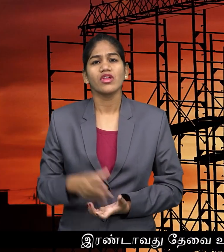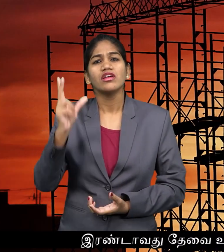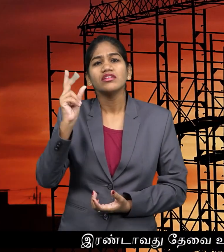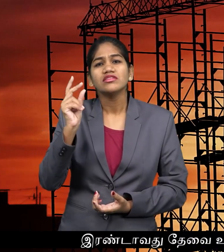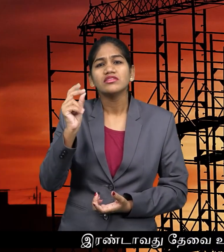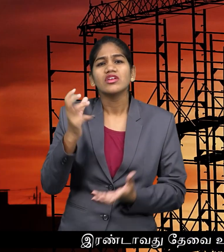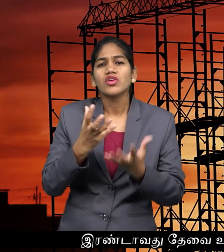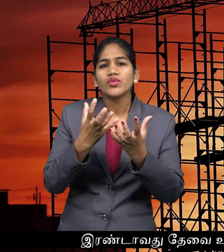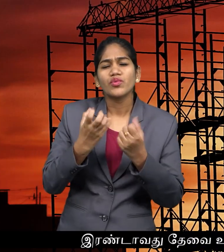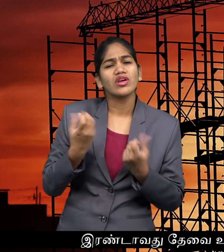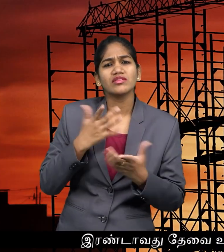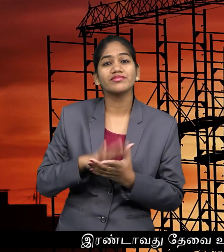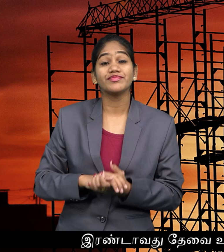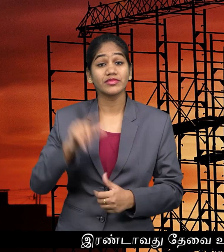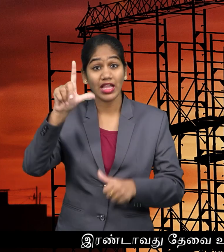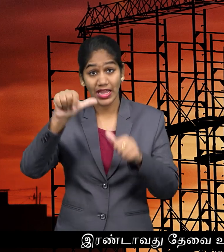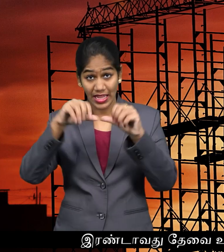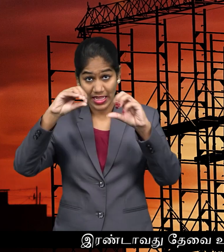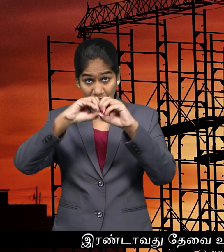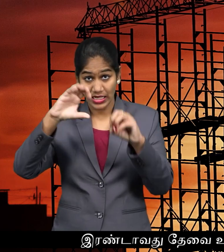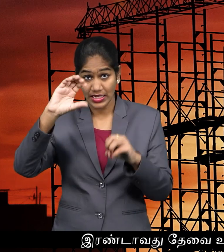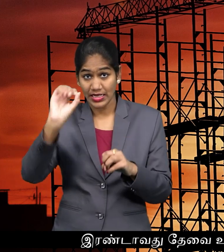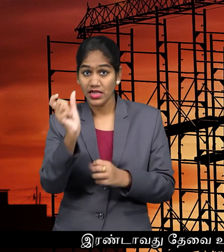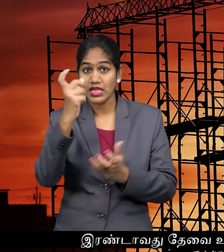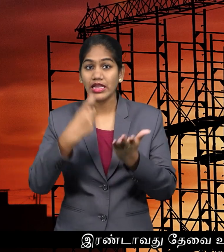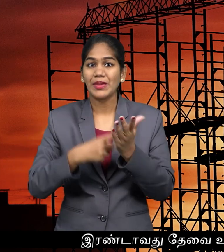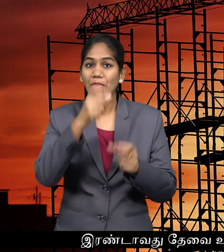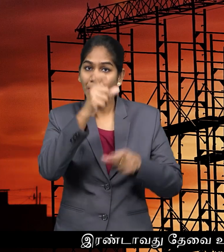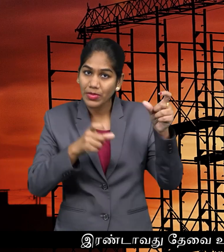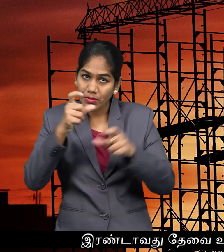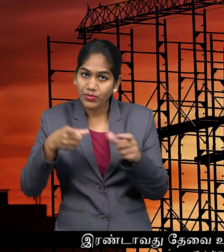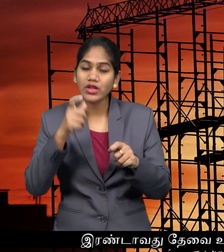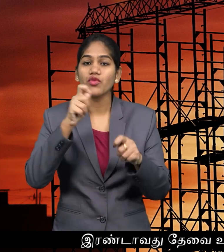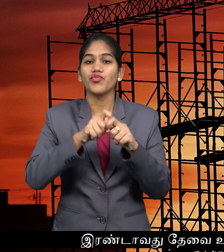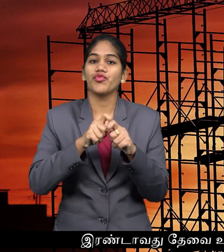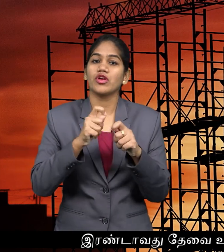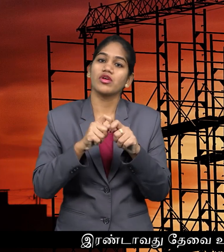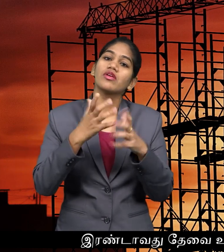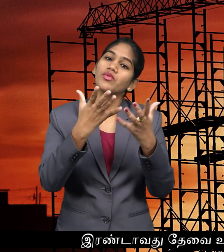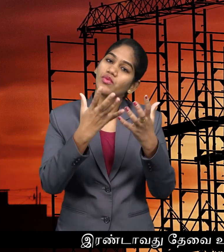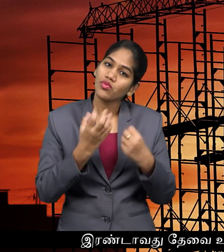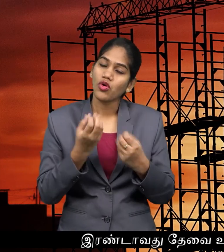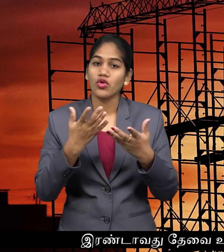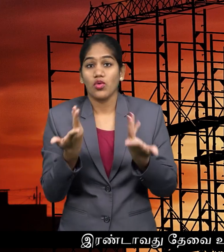இரண்டாவது தேவை உழைப்பு அல்லது உழைக்கும் சக்தி.